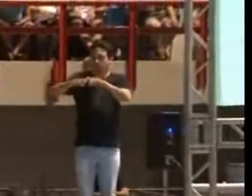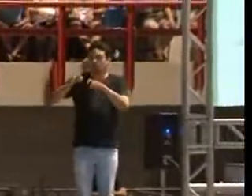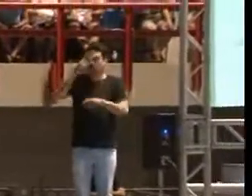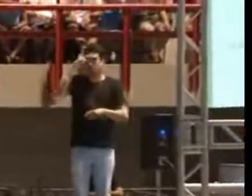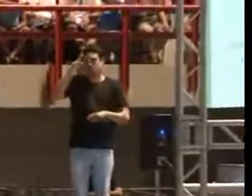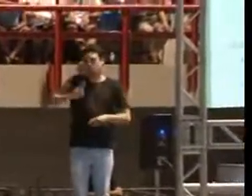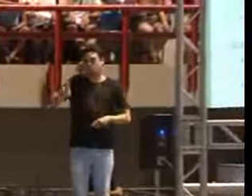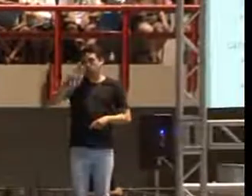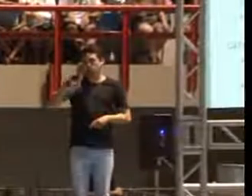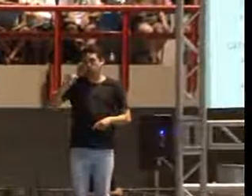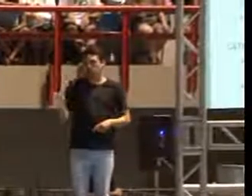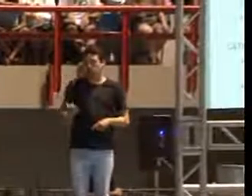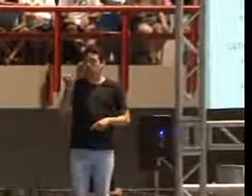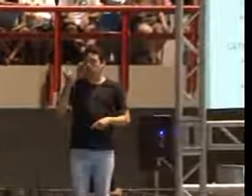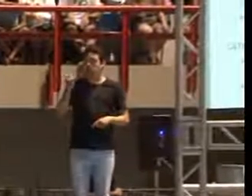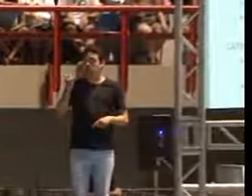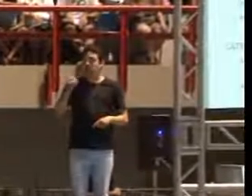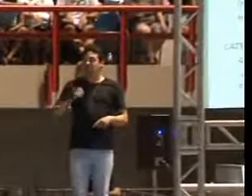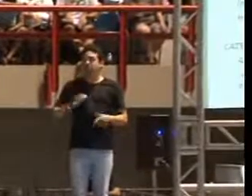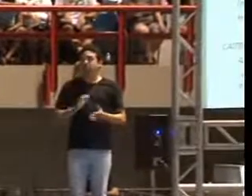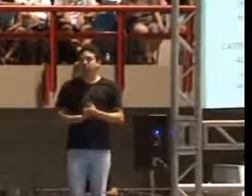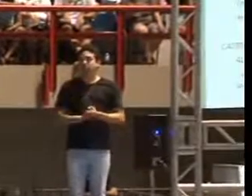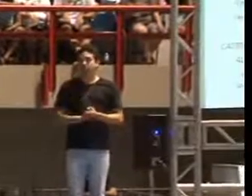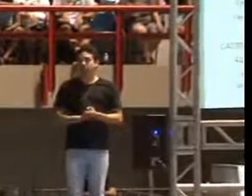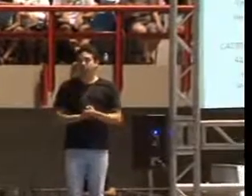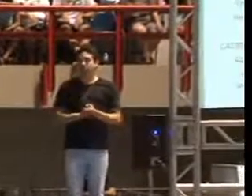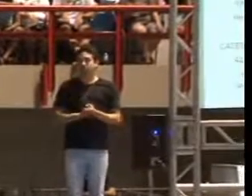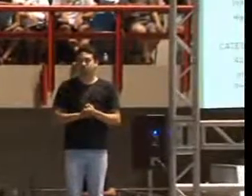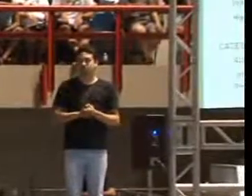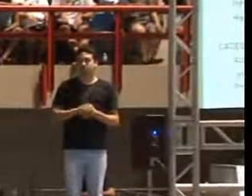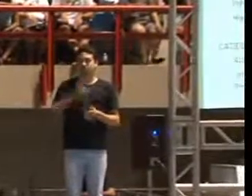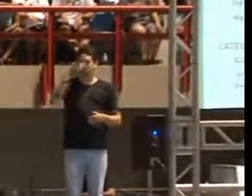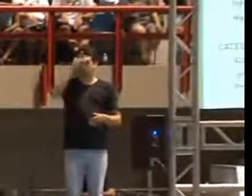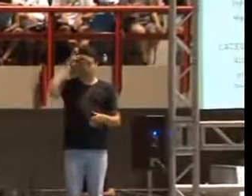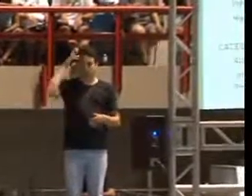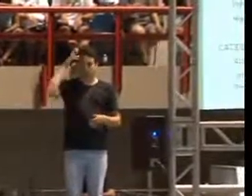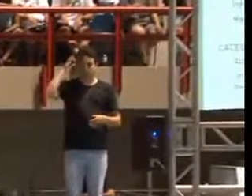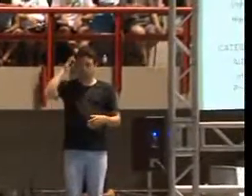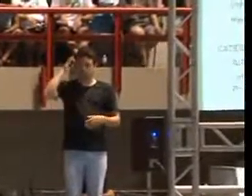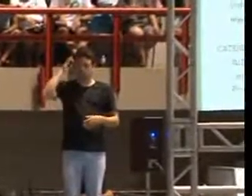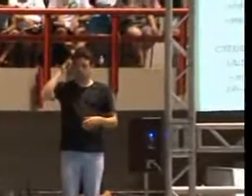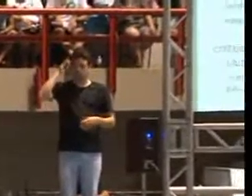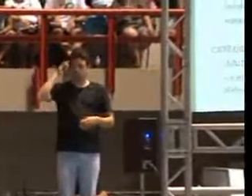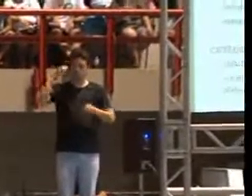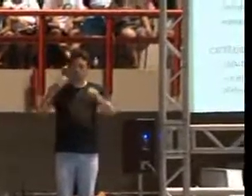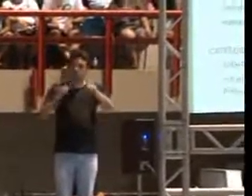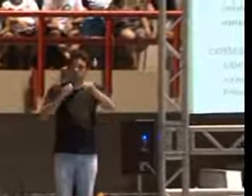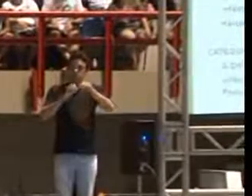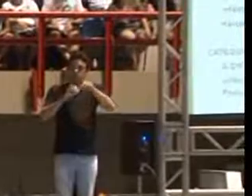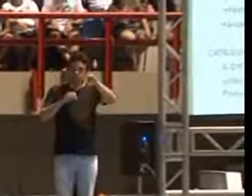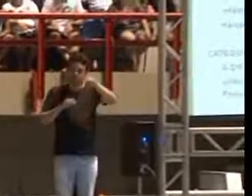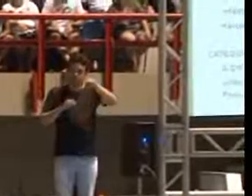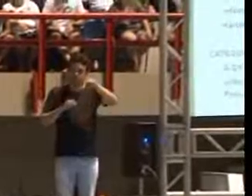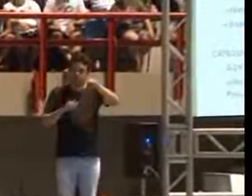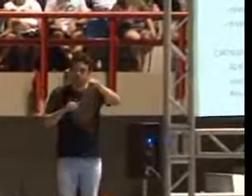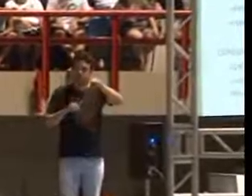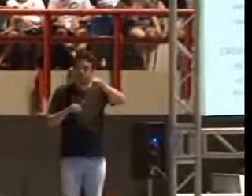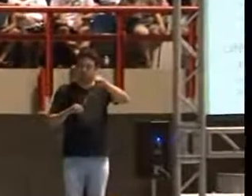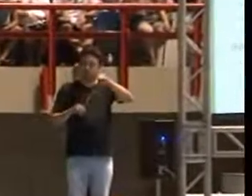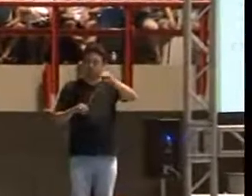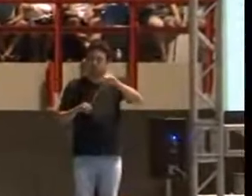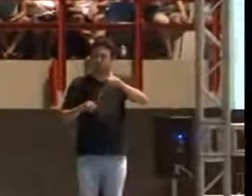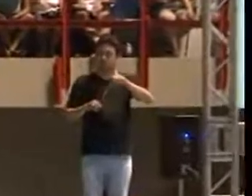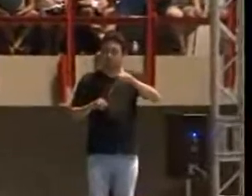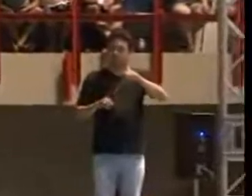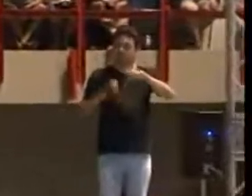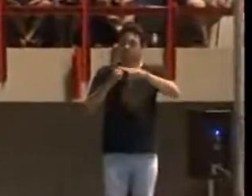usa. Né? Então, quando o bichinho, quando o fiofó dilata, como ele não